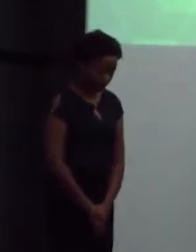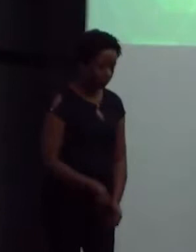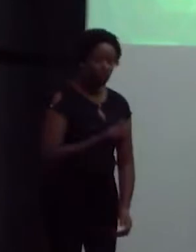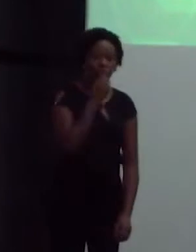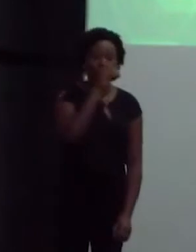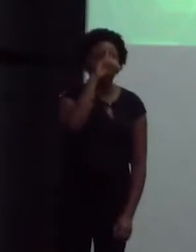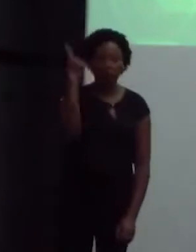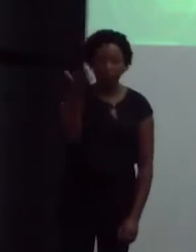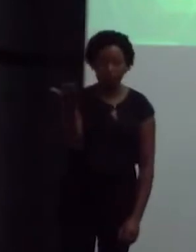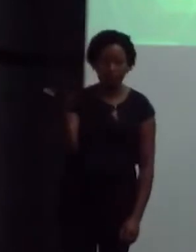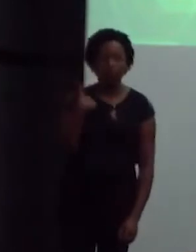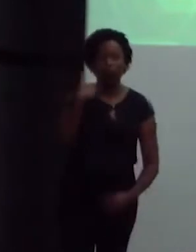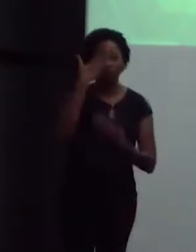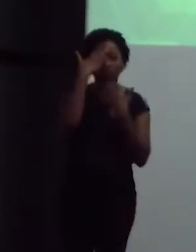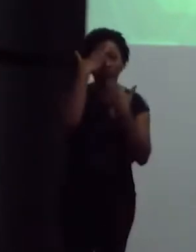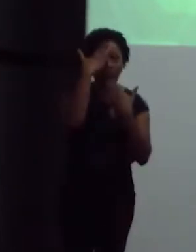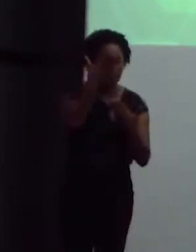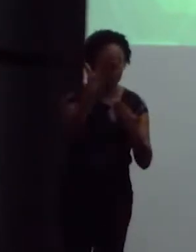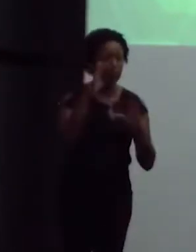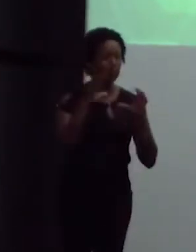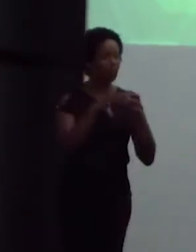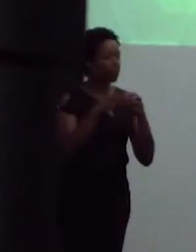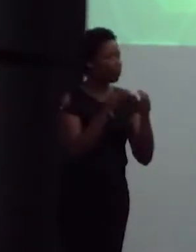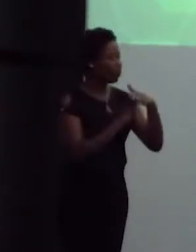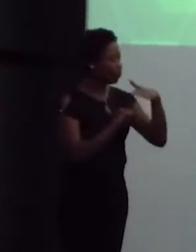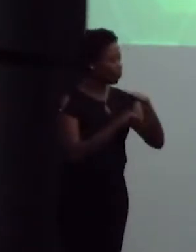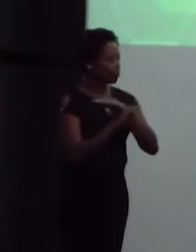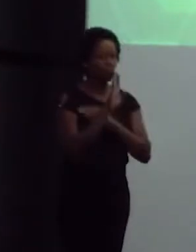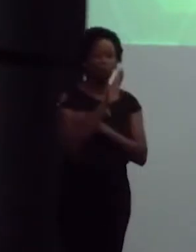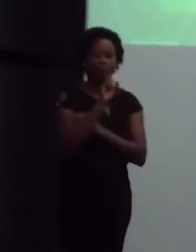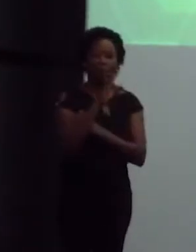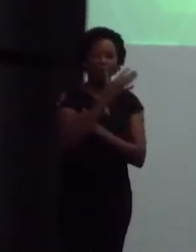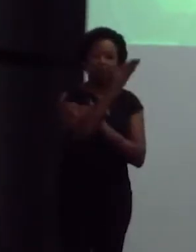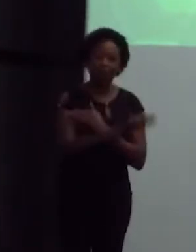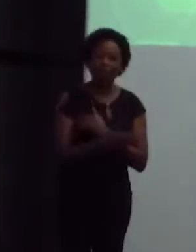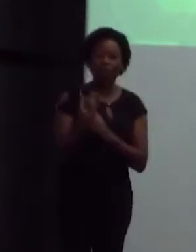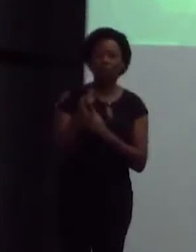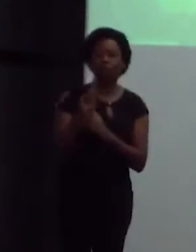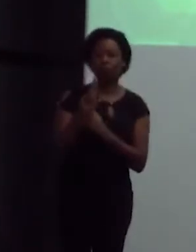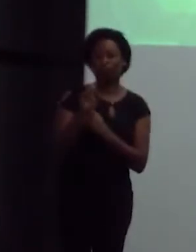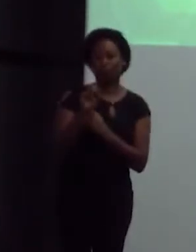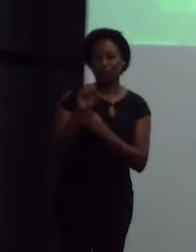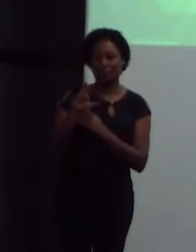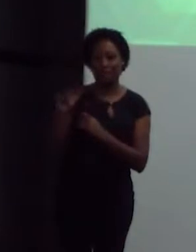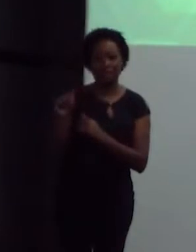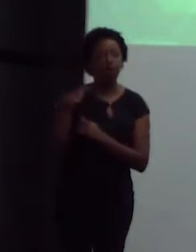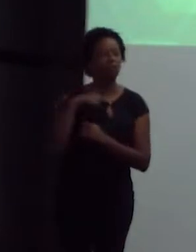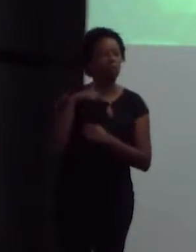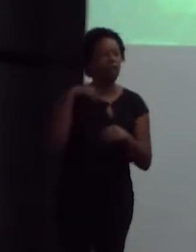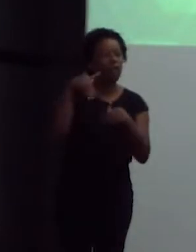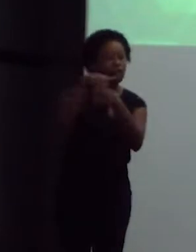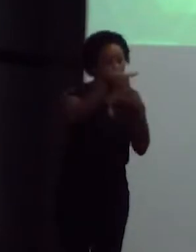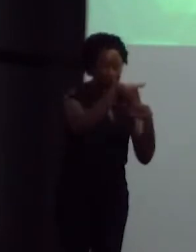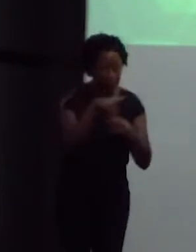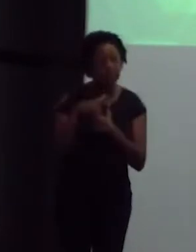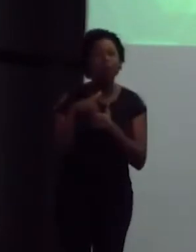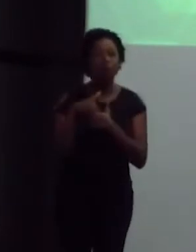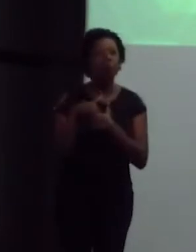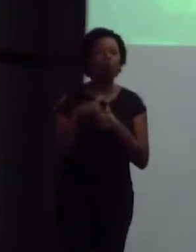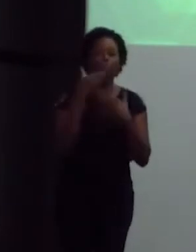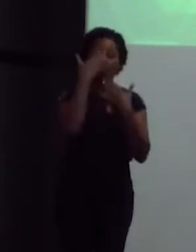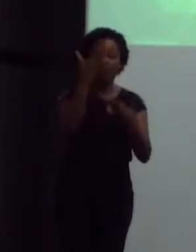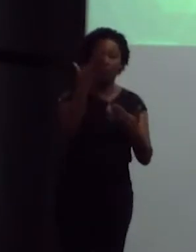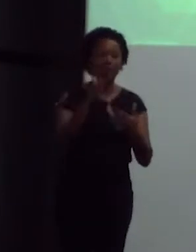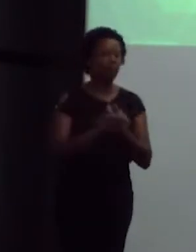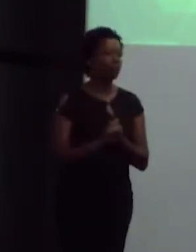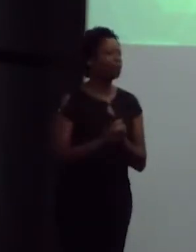Bom dia, eu gostaria de agradecer ao Instituto BESC, principalmente a Jussara e todos que participaram da votação, muito obrigado. E só